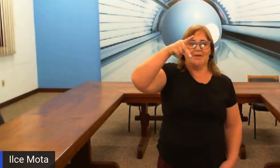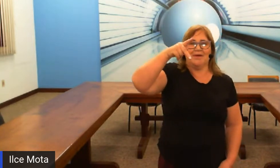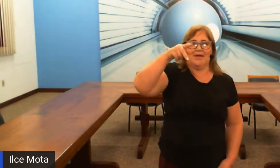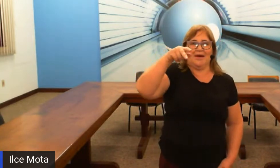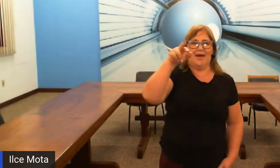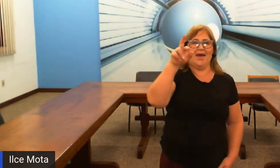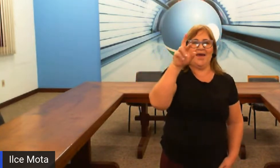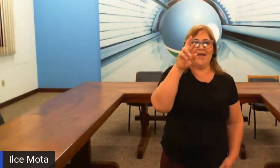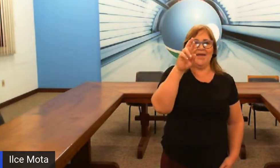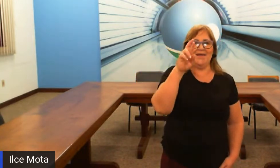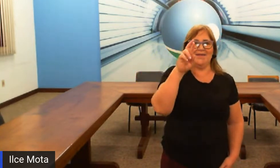R